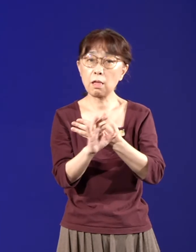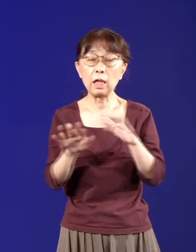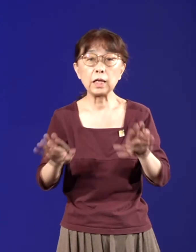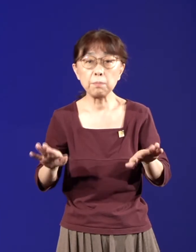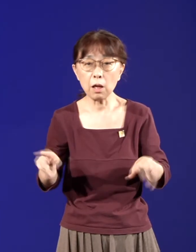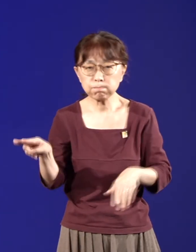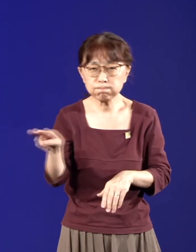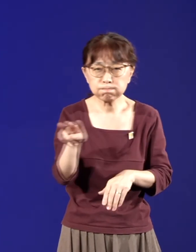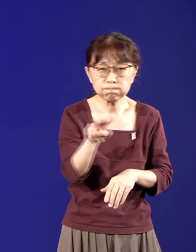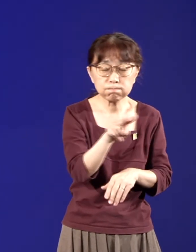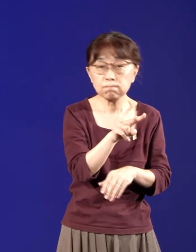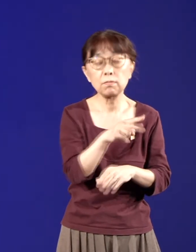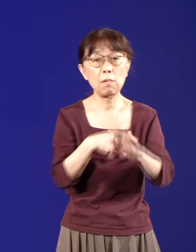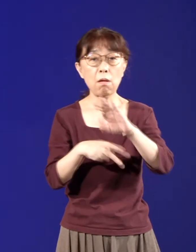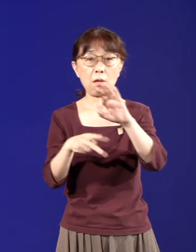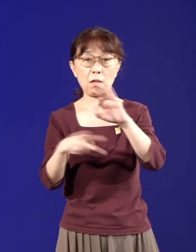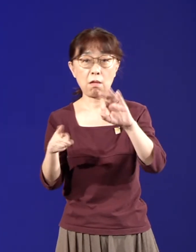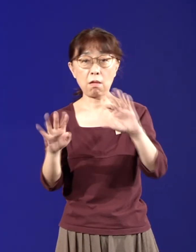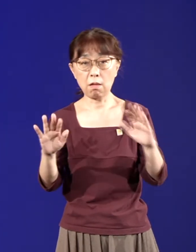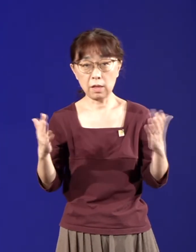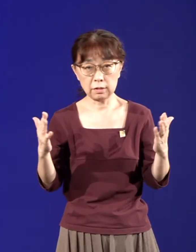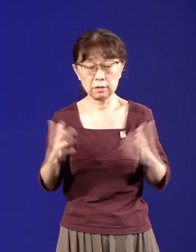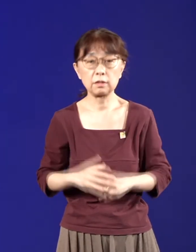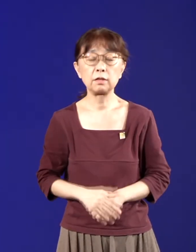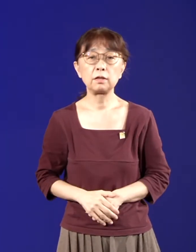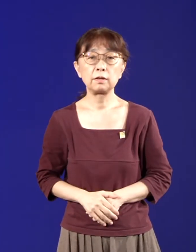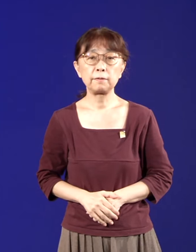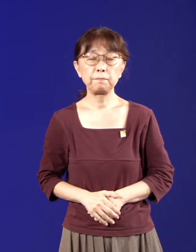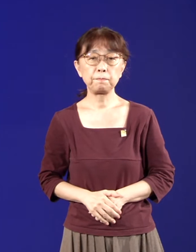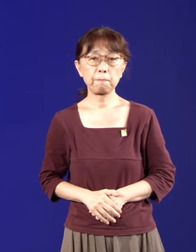生をしていないという状況でございます。